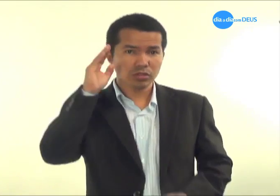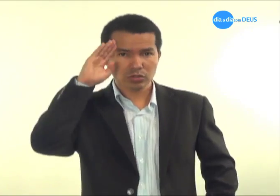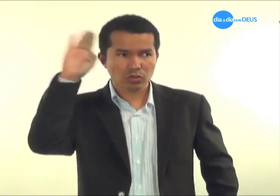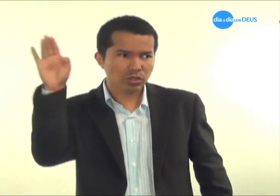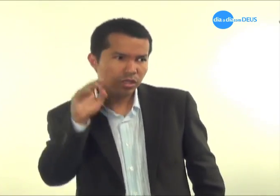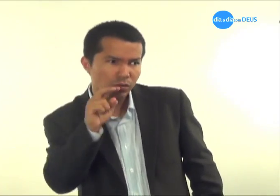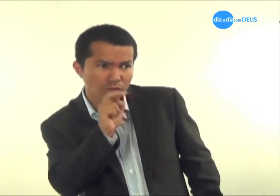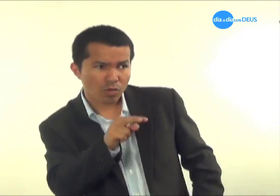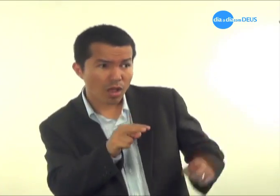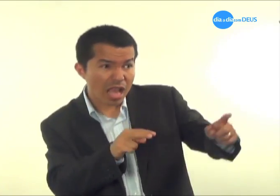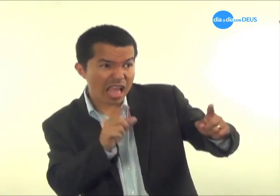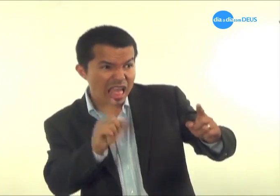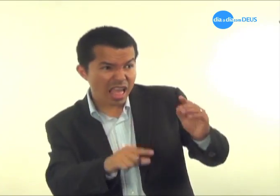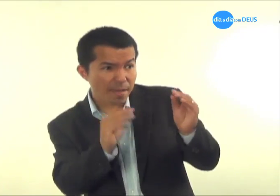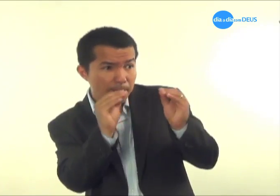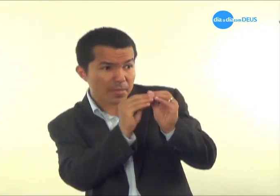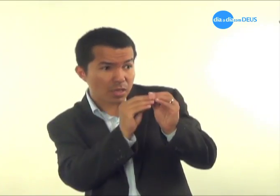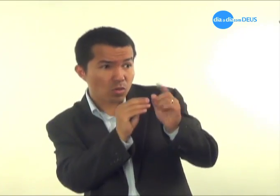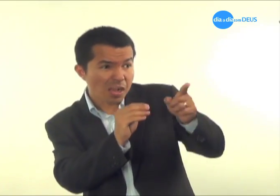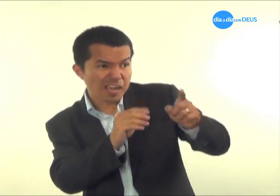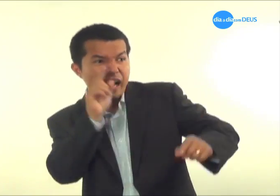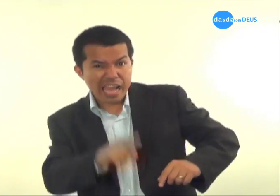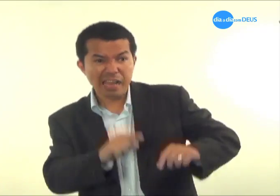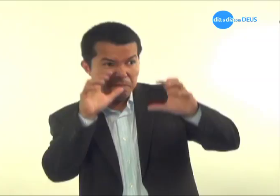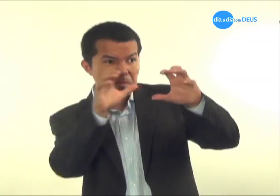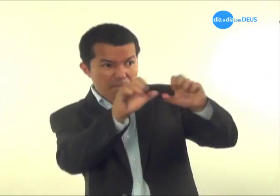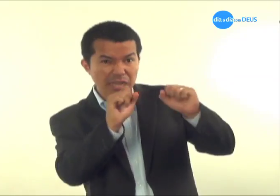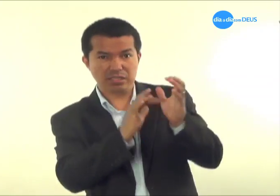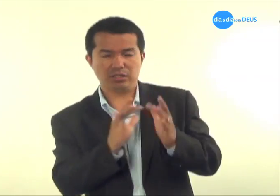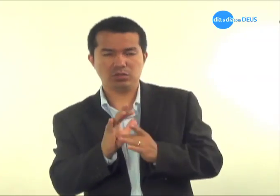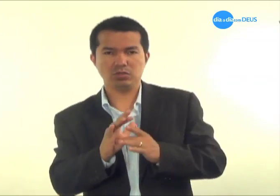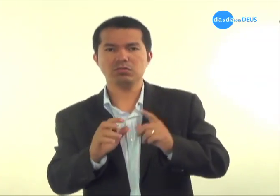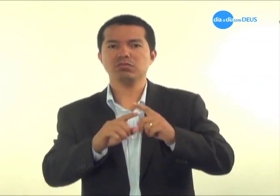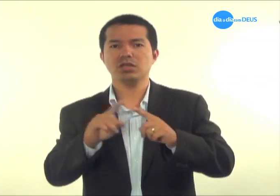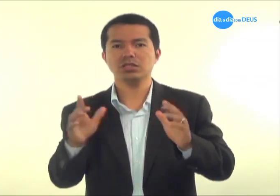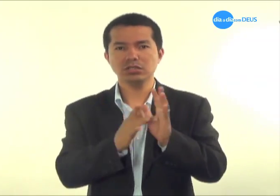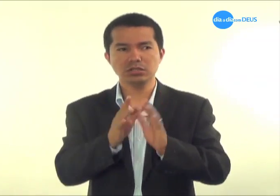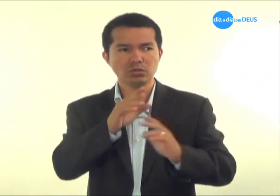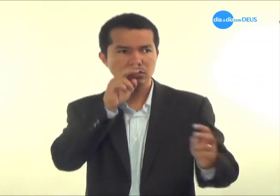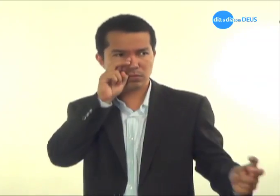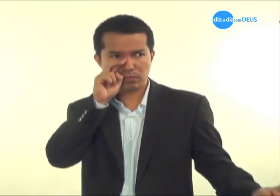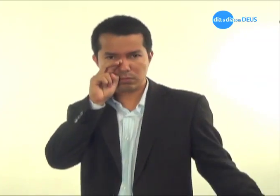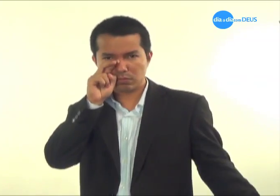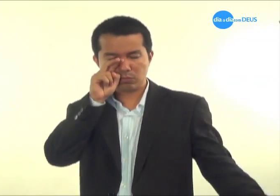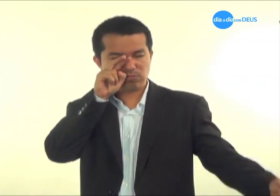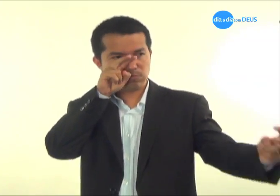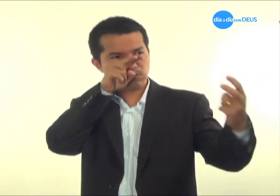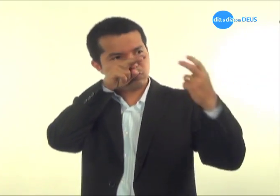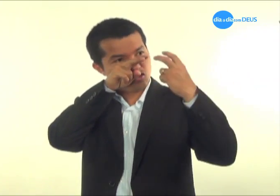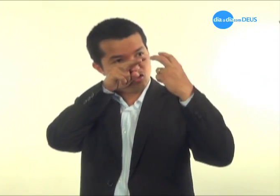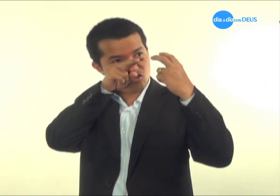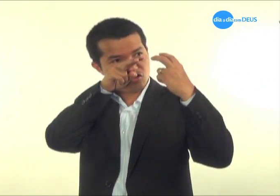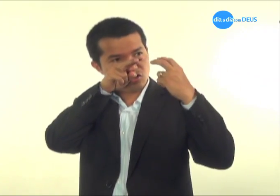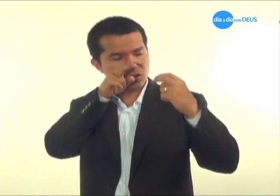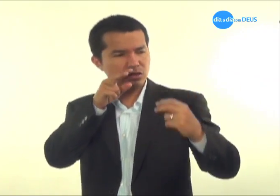para os soldados virem e prenderem Jesus. E Jesus olha bem nos olhos de Judas assim: